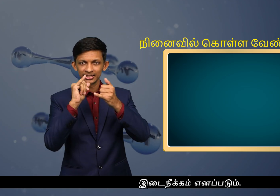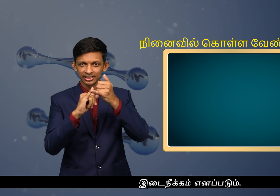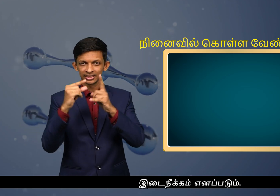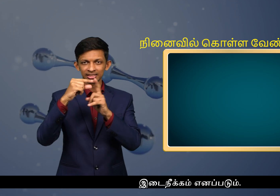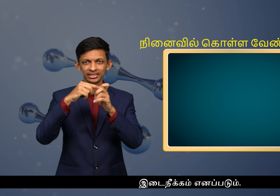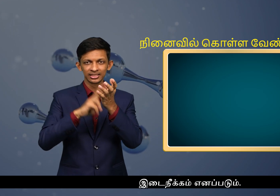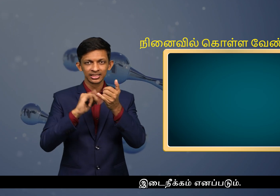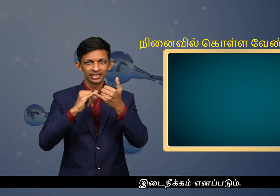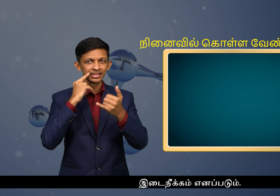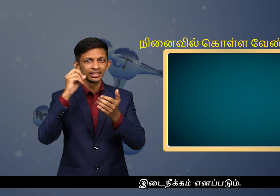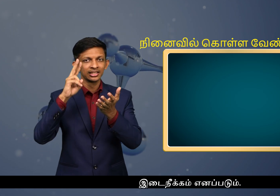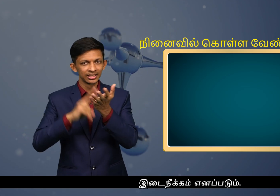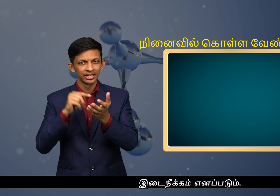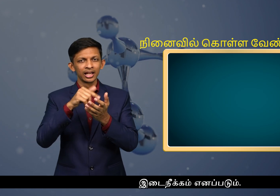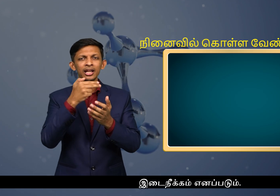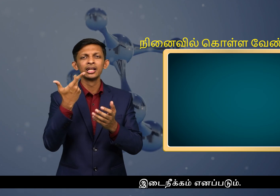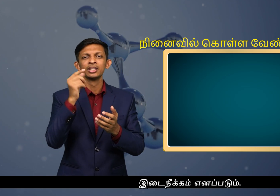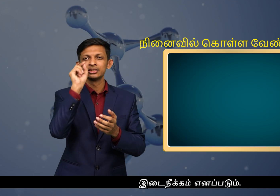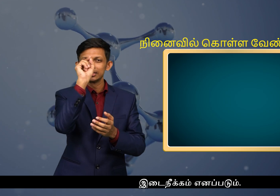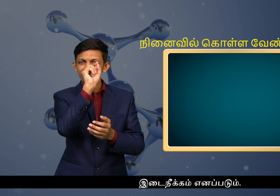மிதத்தல் எனப்படும்